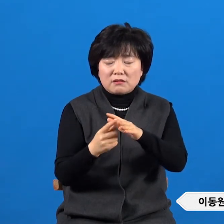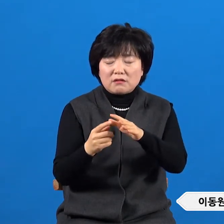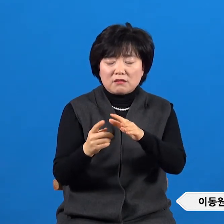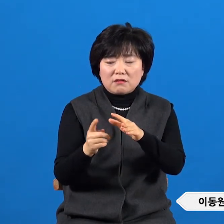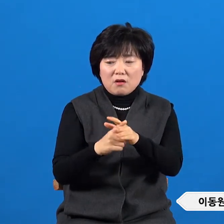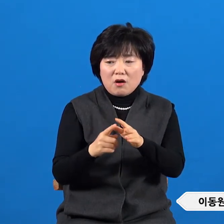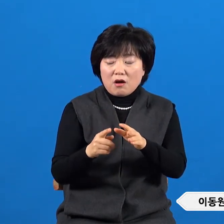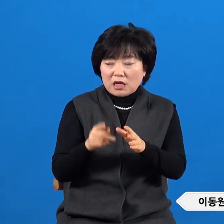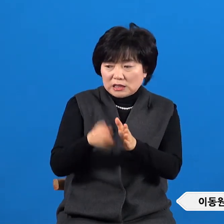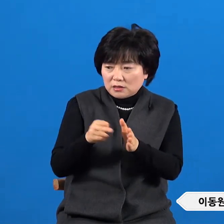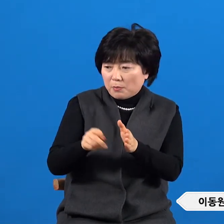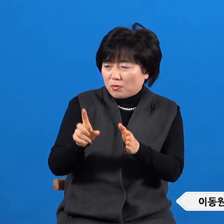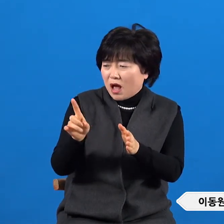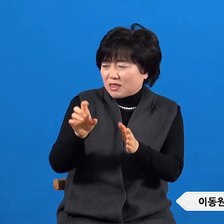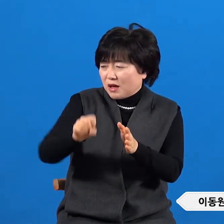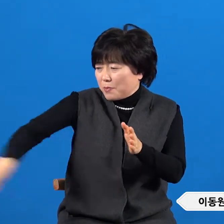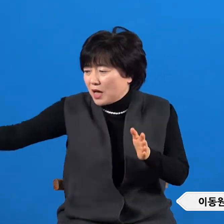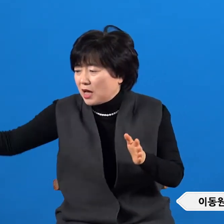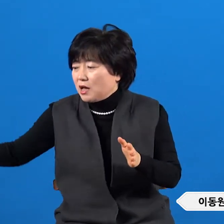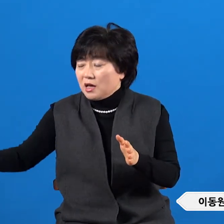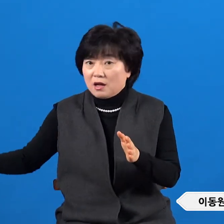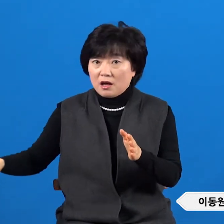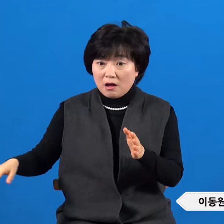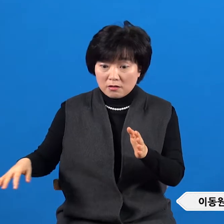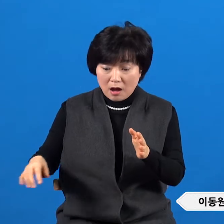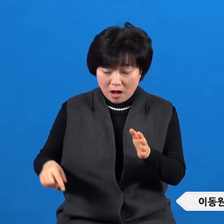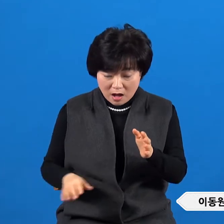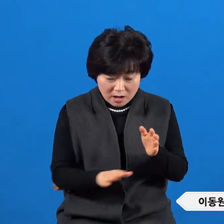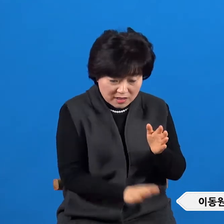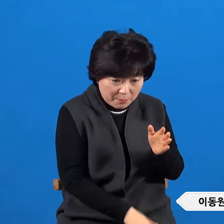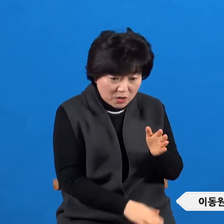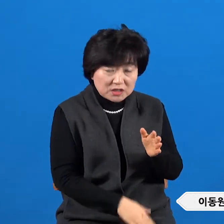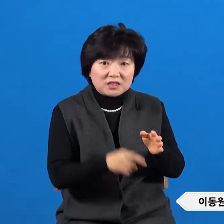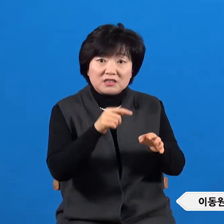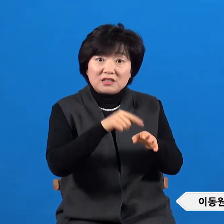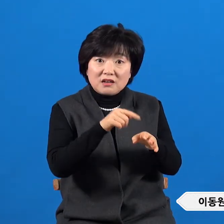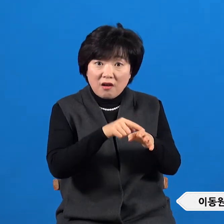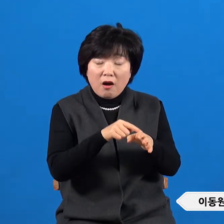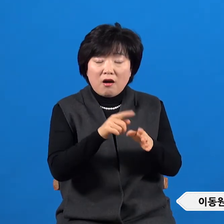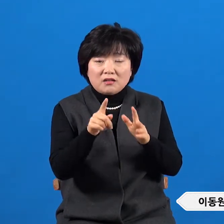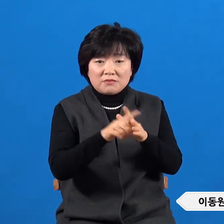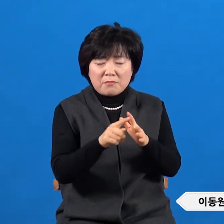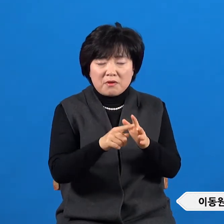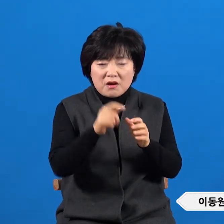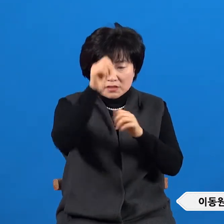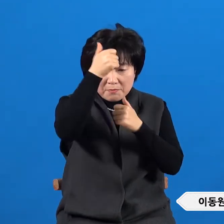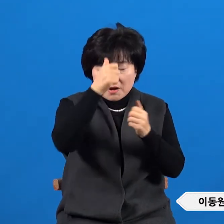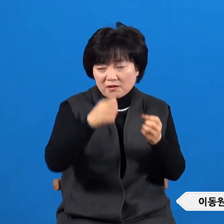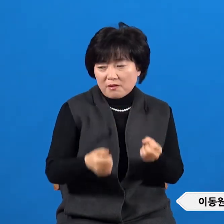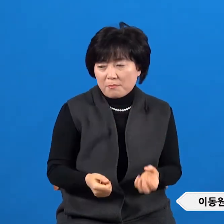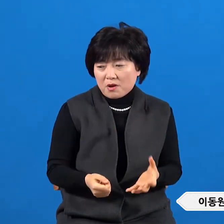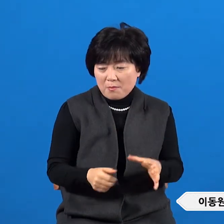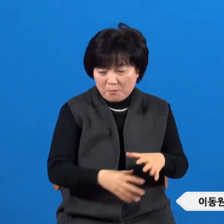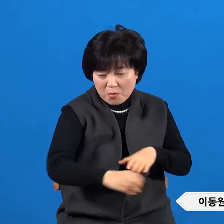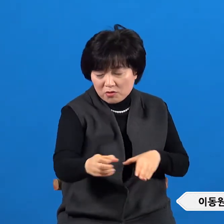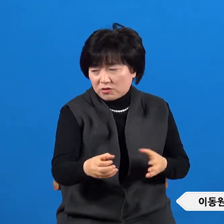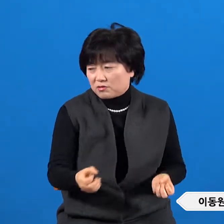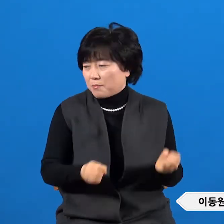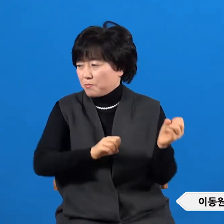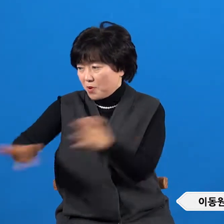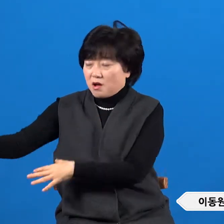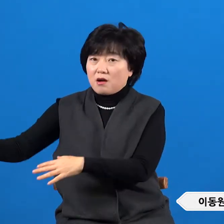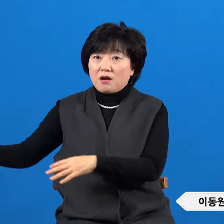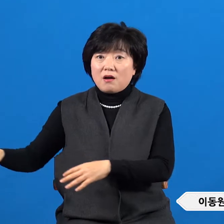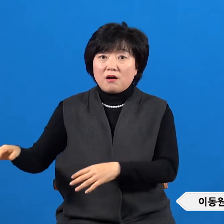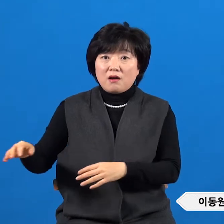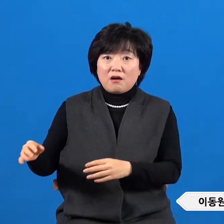샌들 하나가 기차 바깥으로 날아갔다고 합니다. 그러자 간디는 즉각적으로 나머지